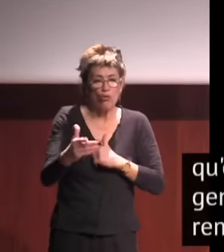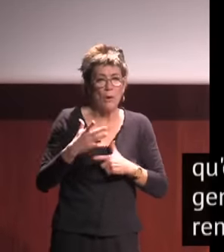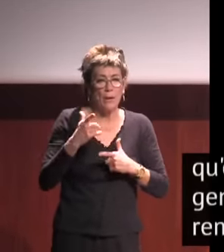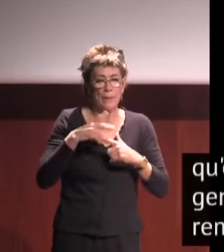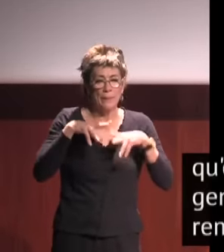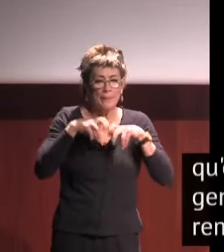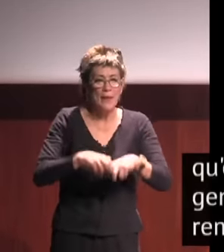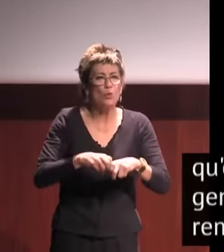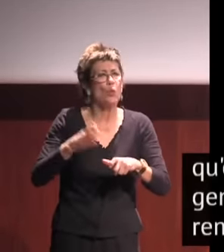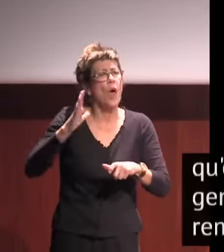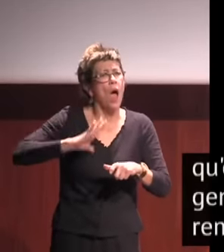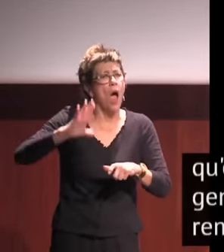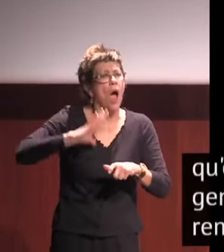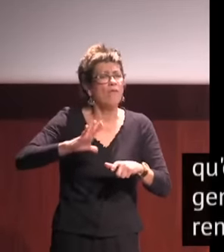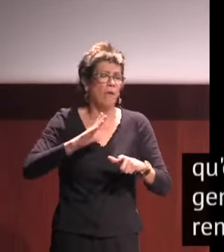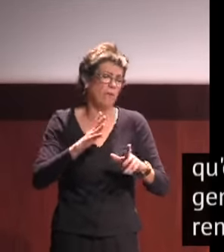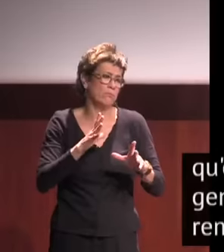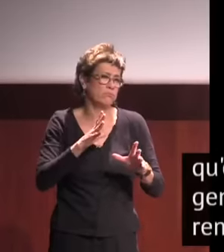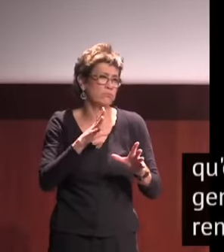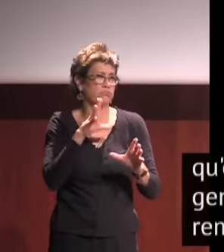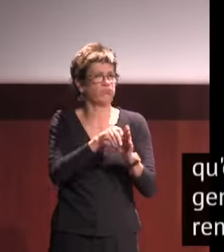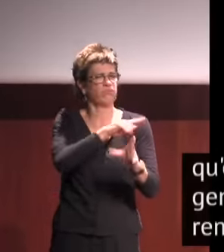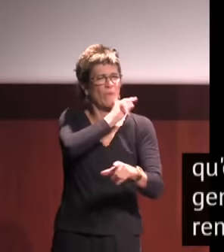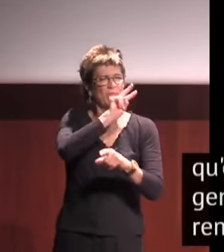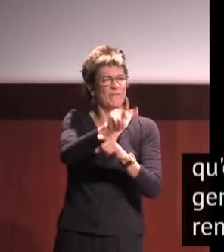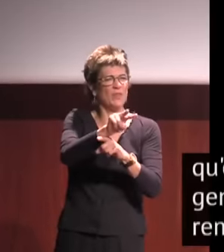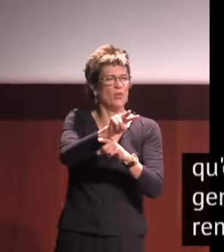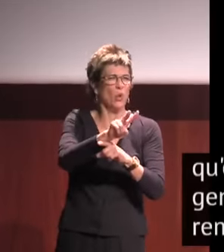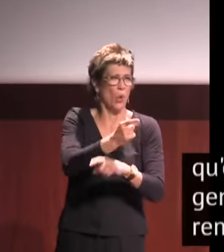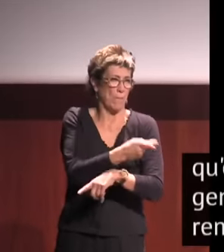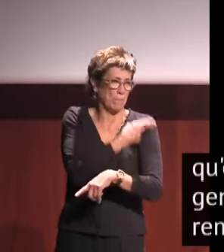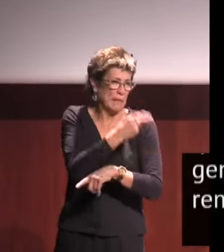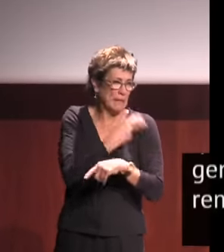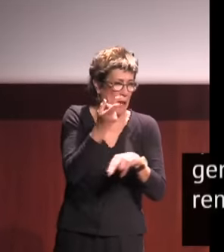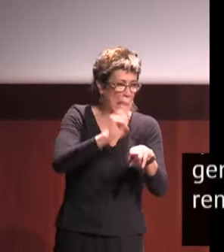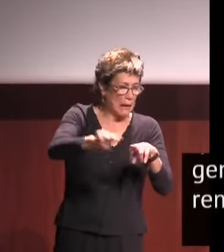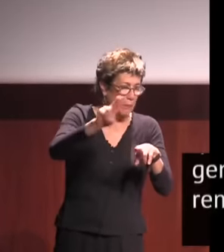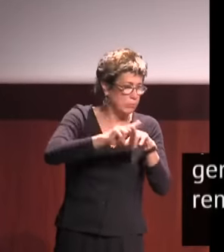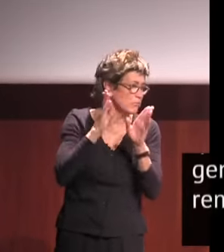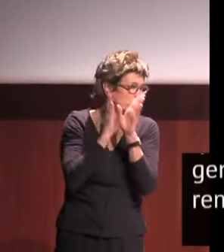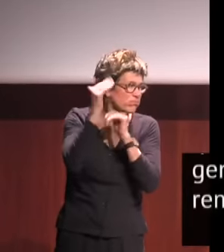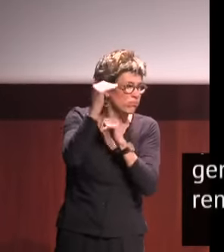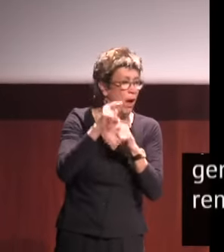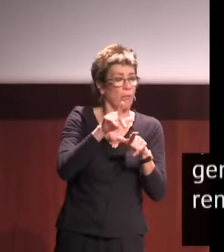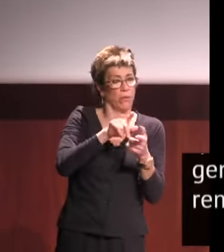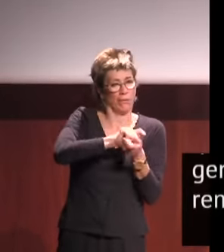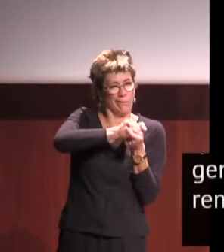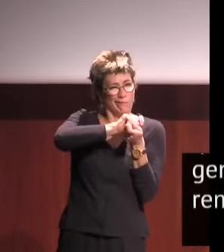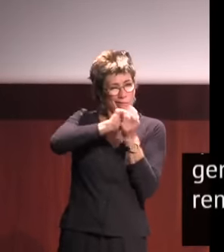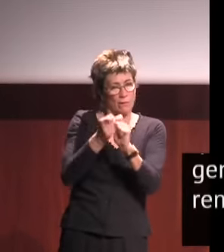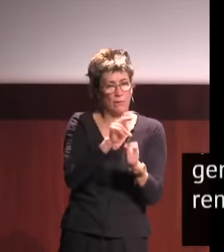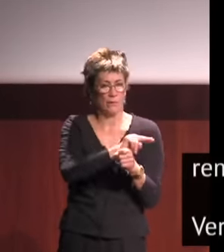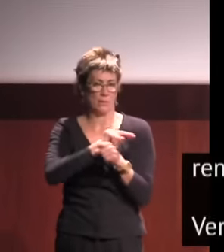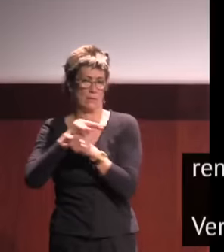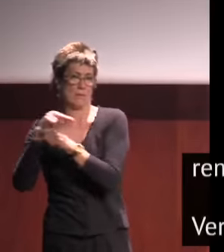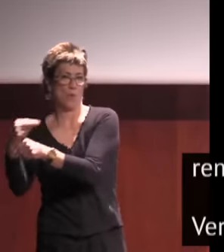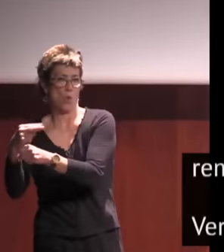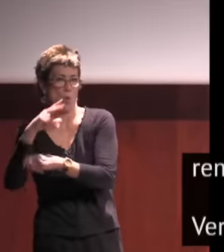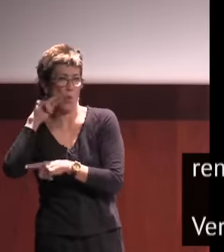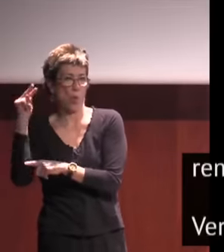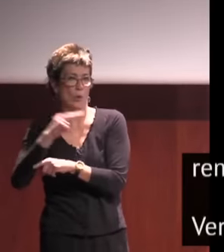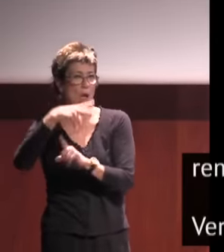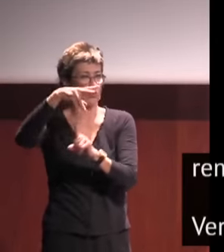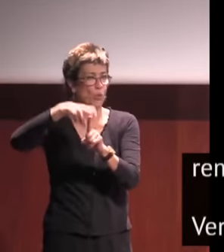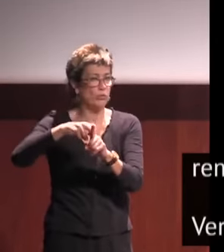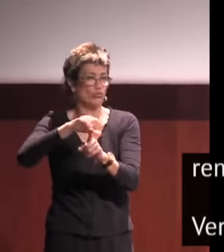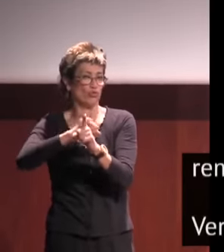paradigme qui était apparemment ancré dans une vision médicale réparatrice de la sourdité vers un regard sociologique et anthropologique des sourds,